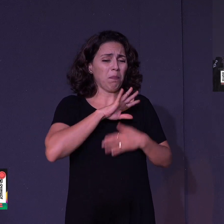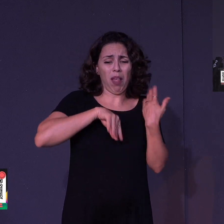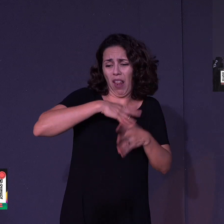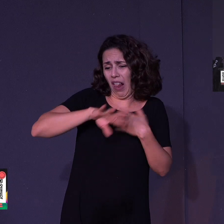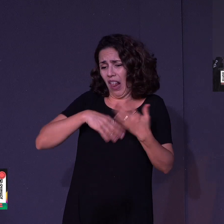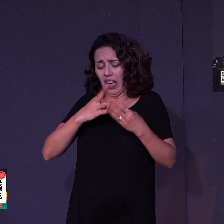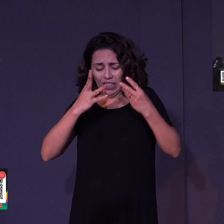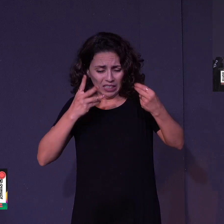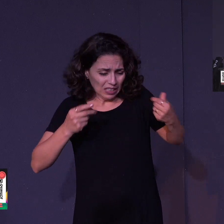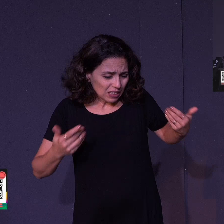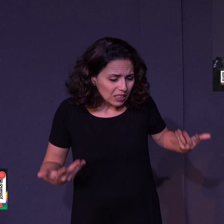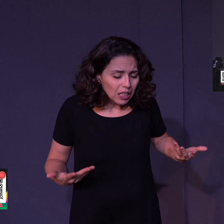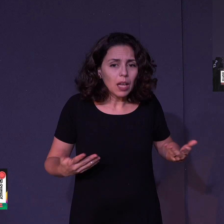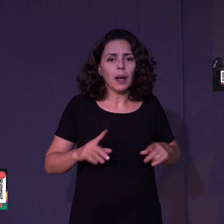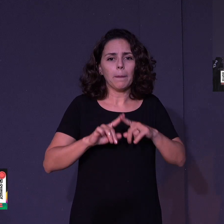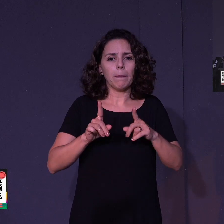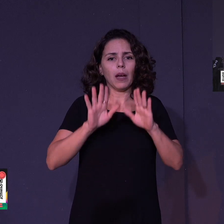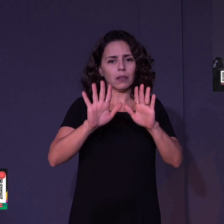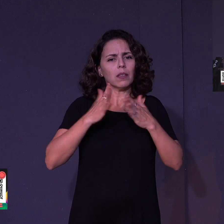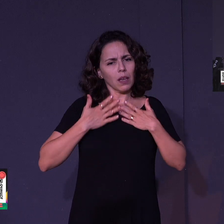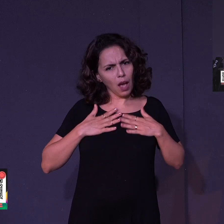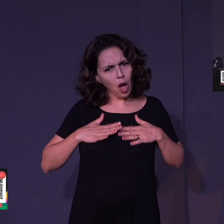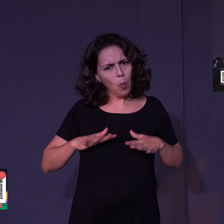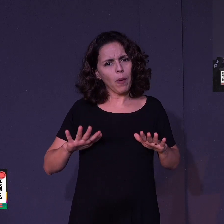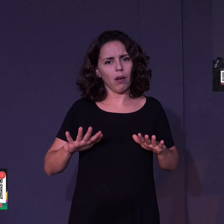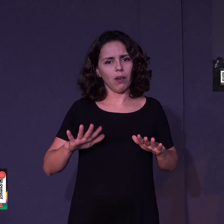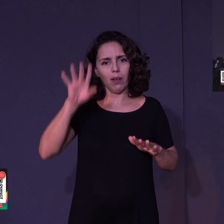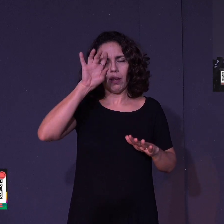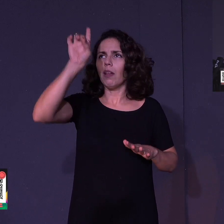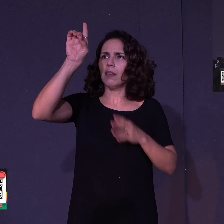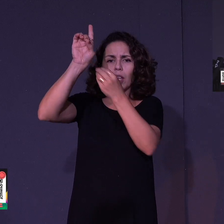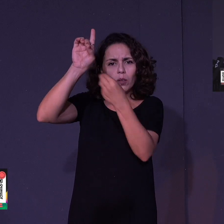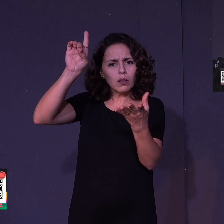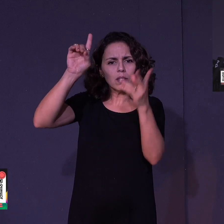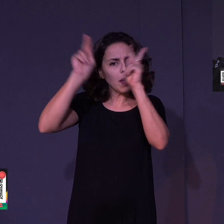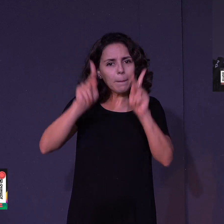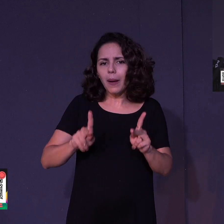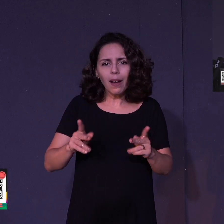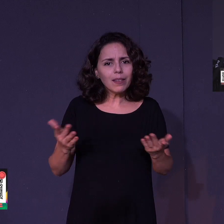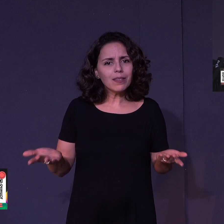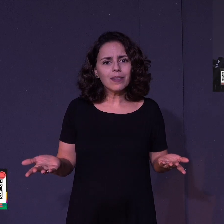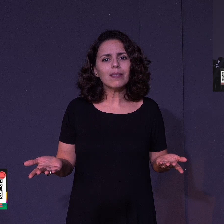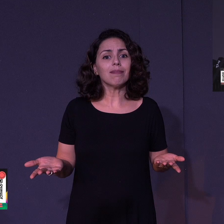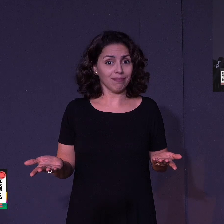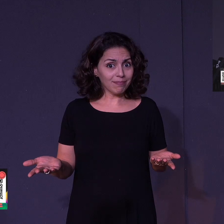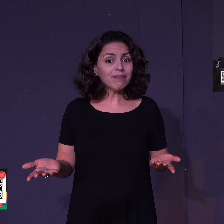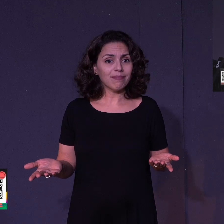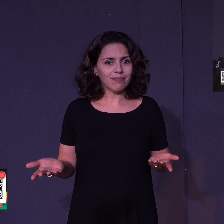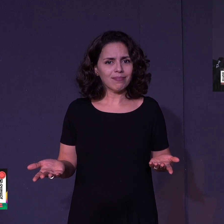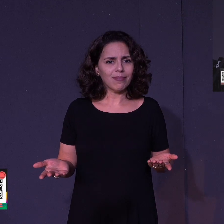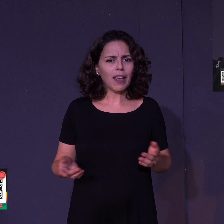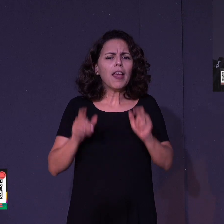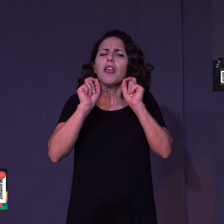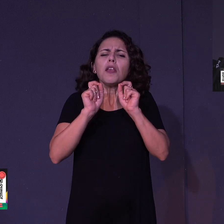minhas palavras permanecem em você. E o que a paz é essa? E que paz é essa que Deus tem para